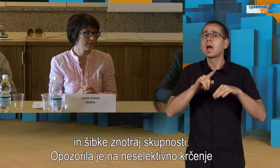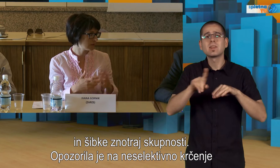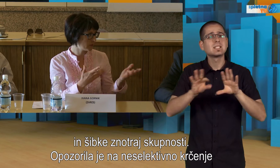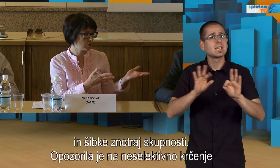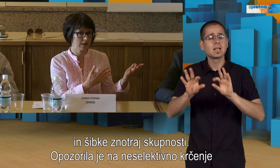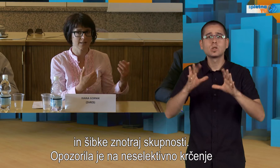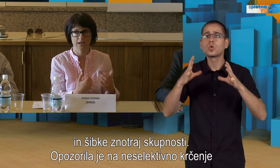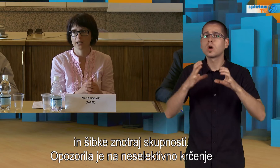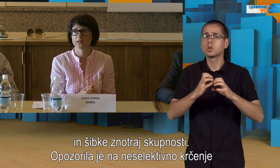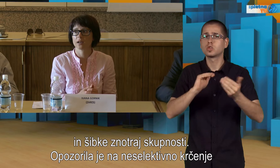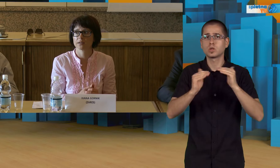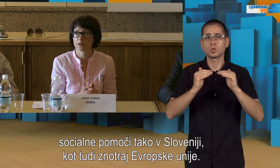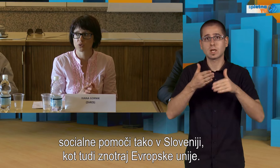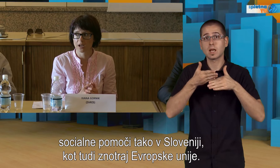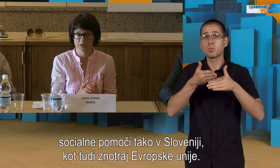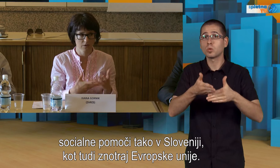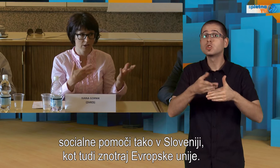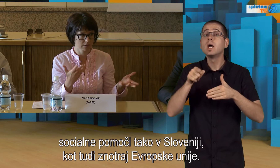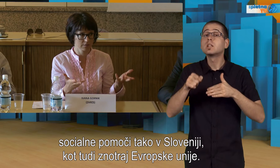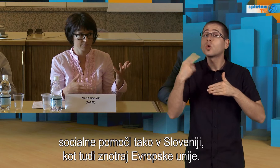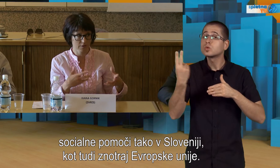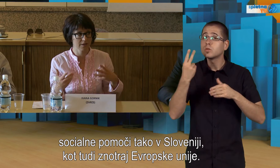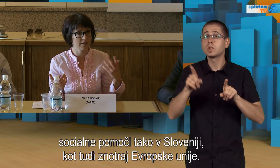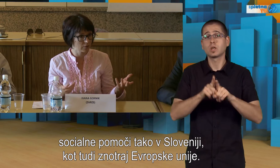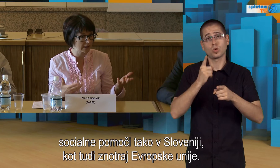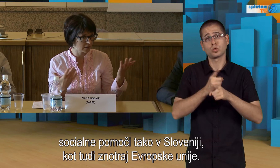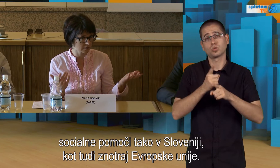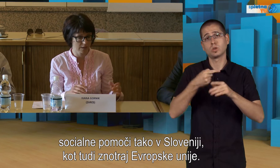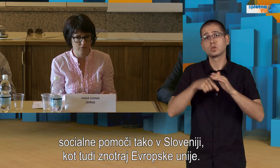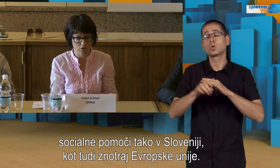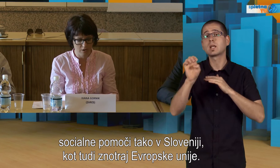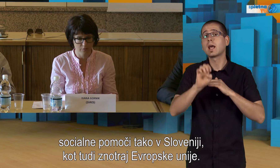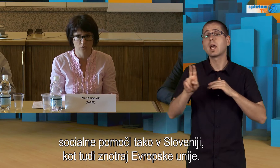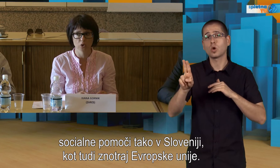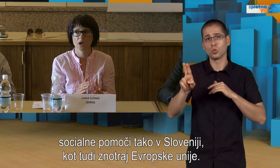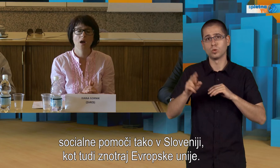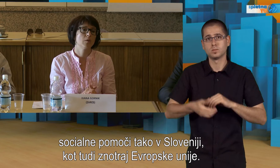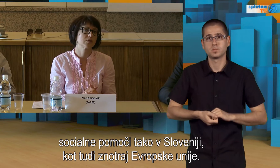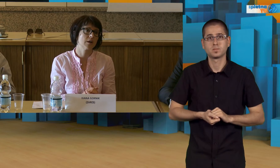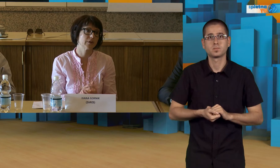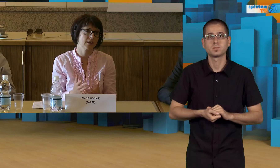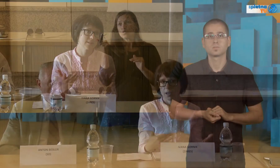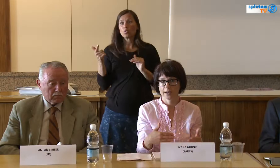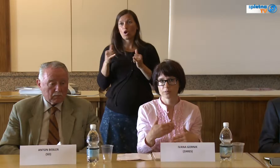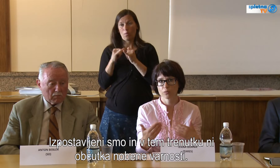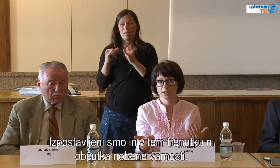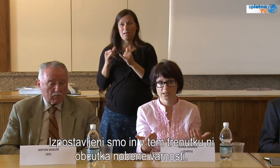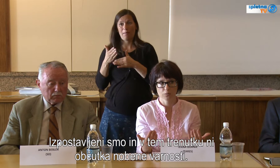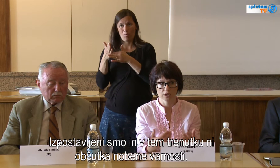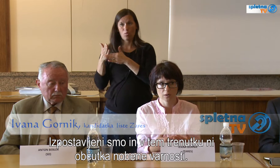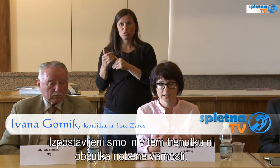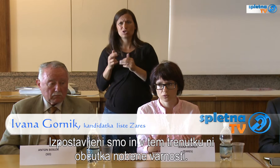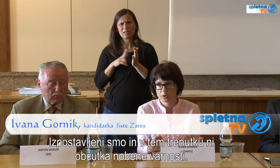Opozorila je na neselektivno krčenje socialne pomoči tako v Sloveniji kot tudi znotraj Evropske unije. Smo